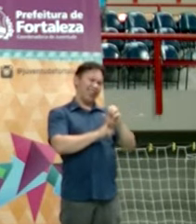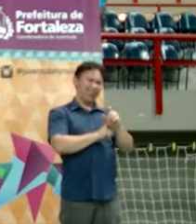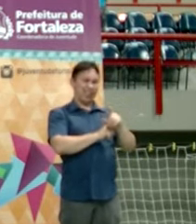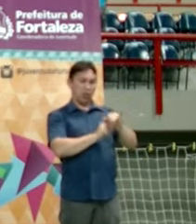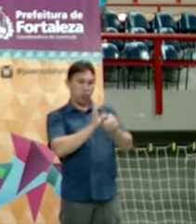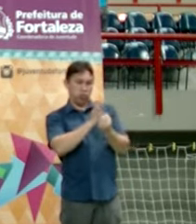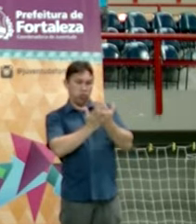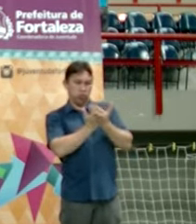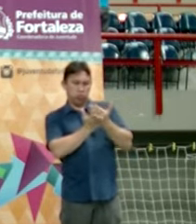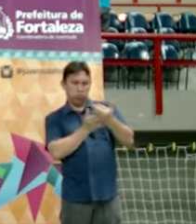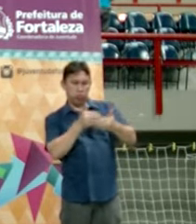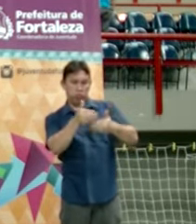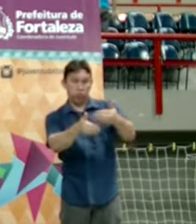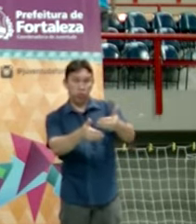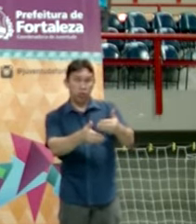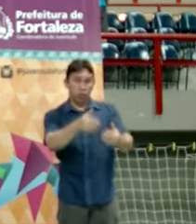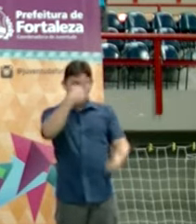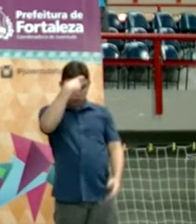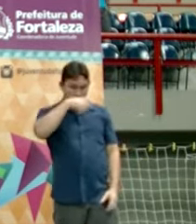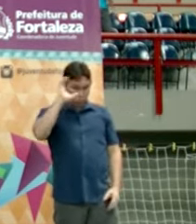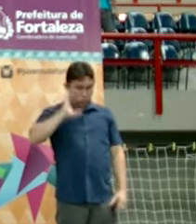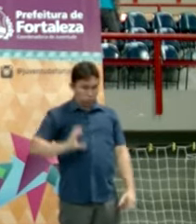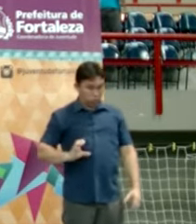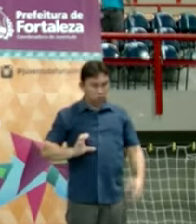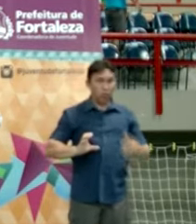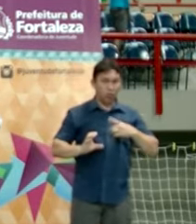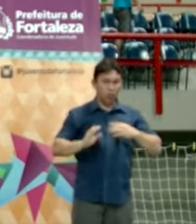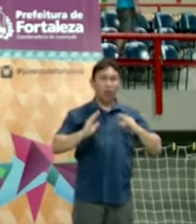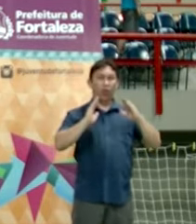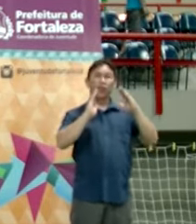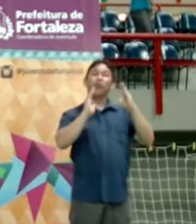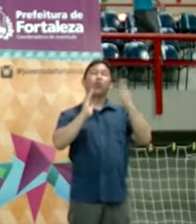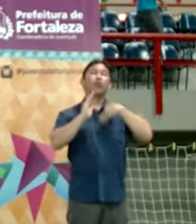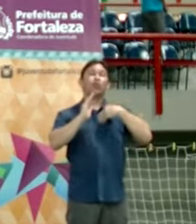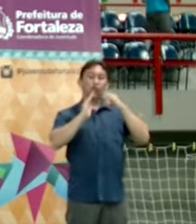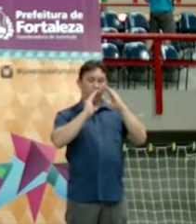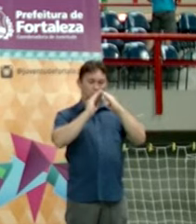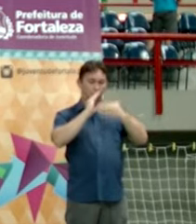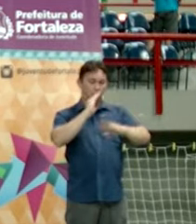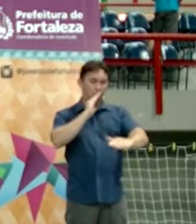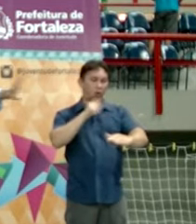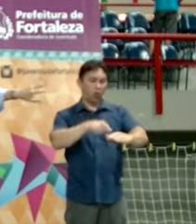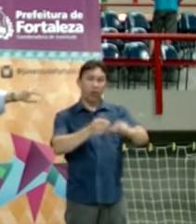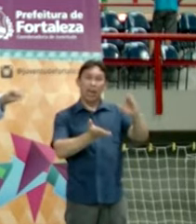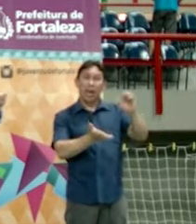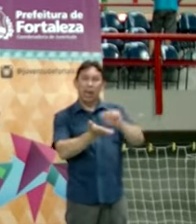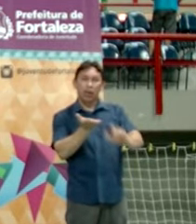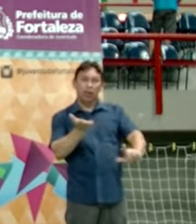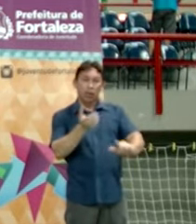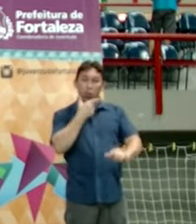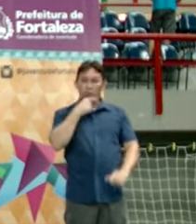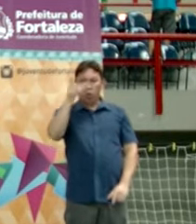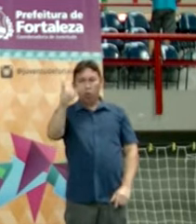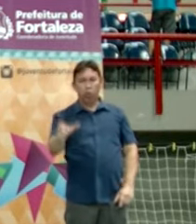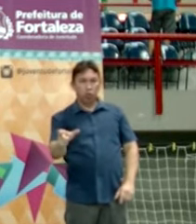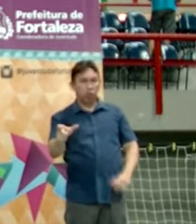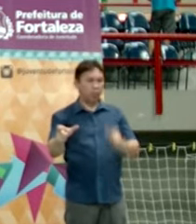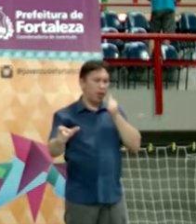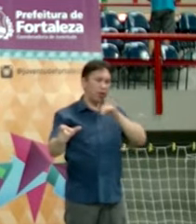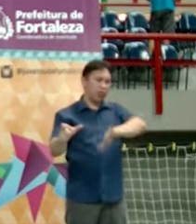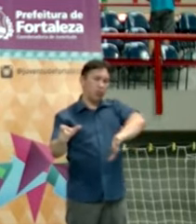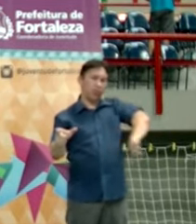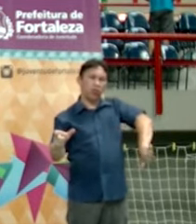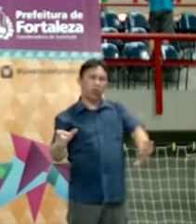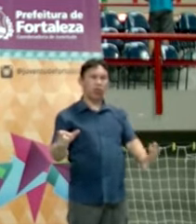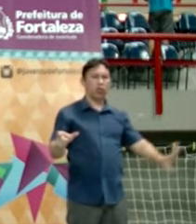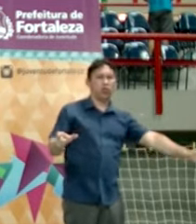sua efervescência. Só era cidadão ateniense os homens. As mulheres eram excluídas da